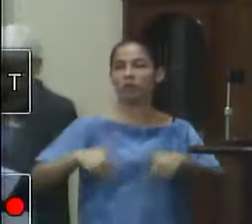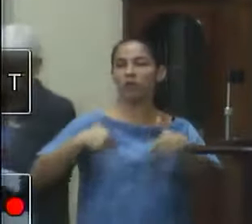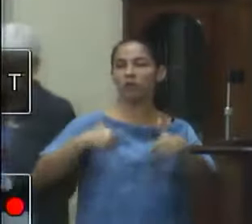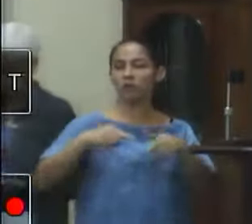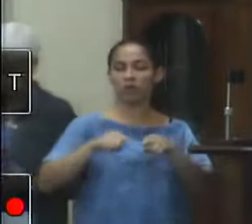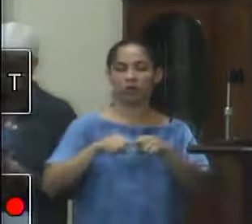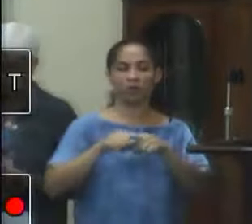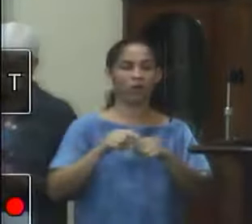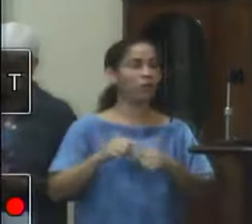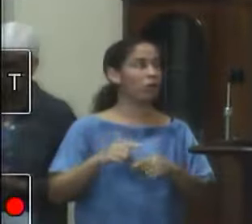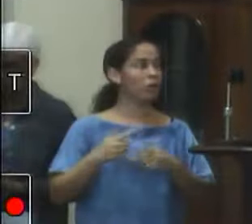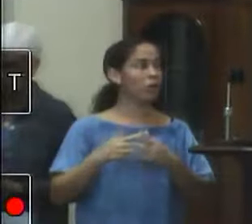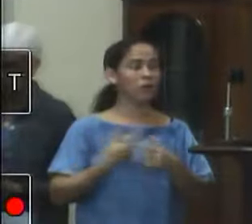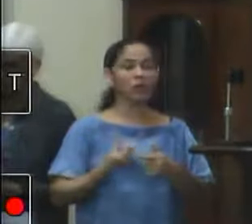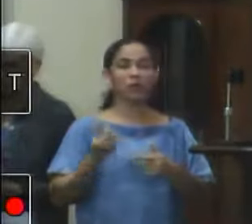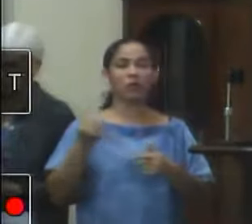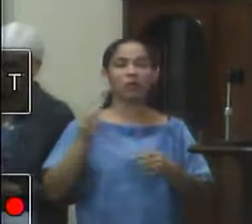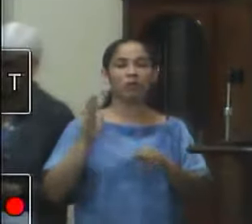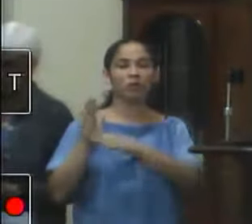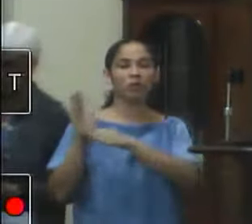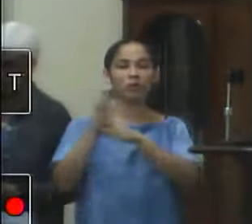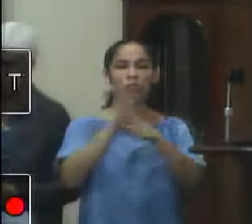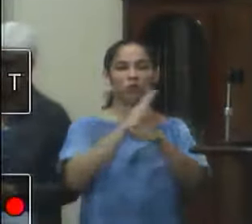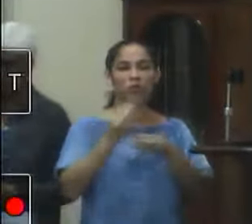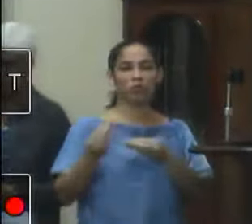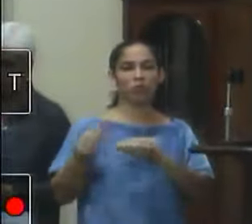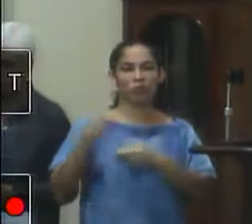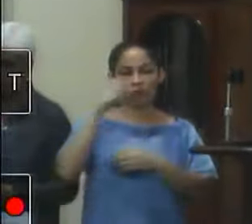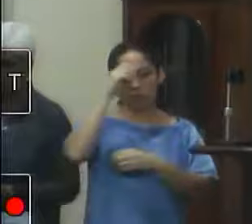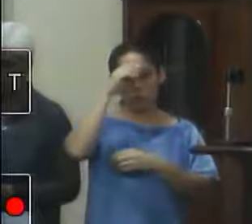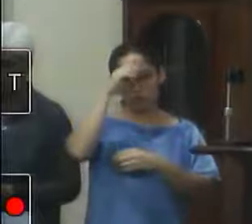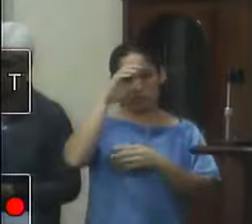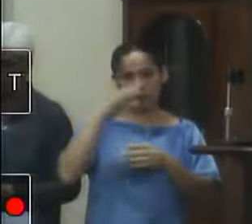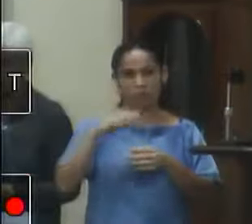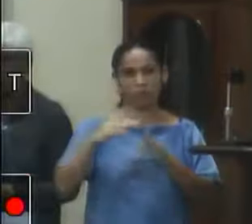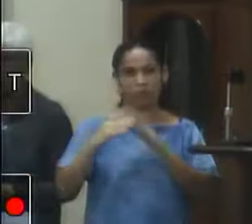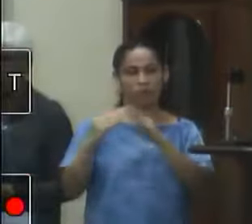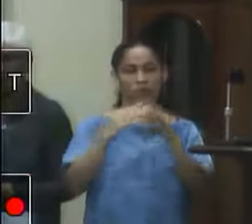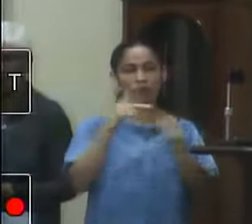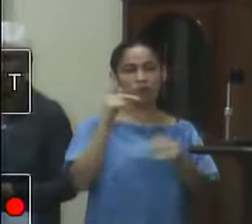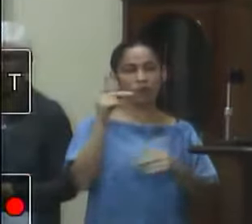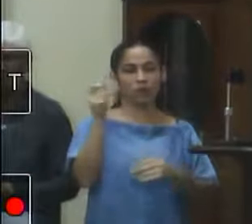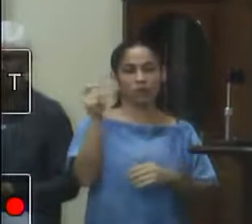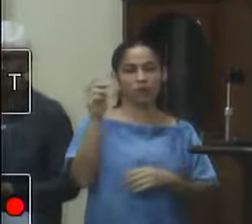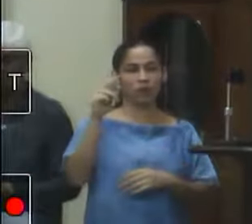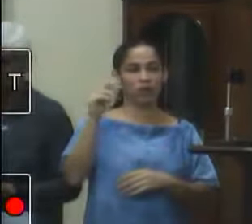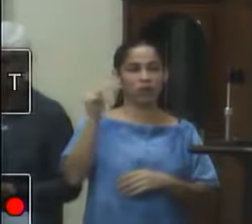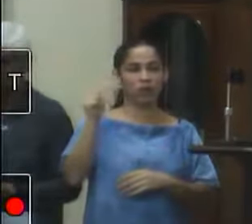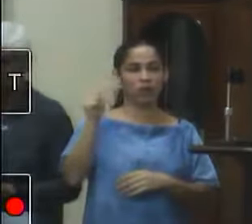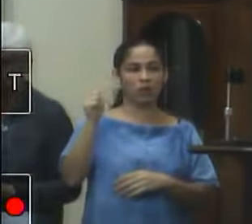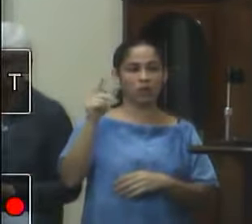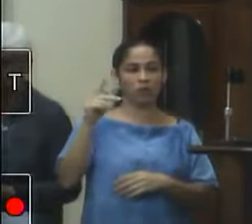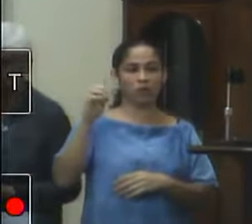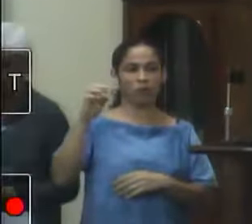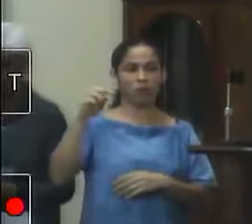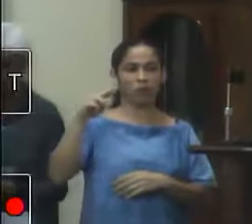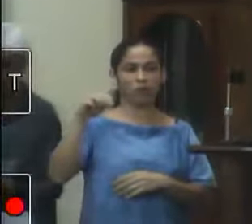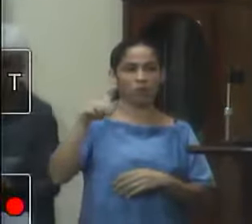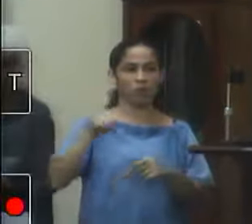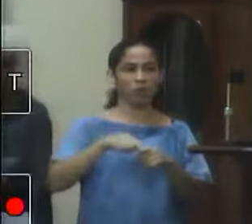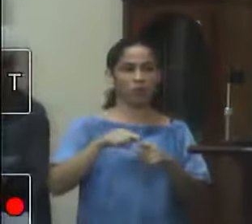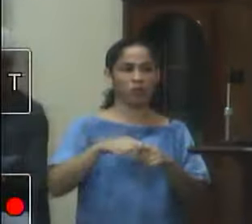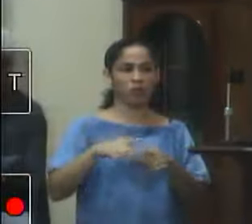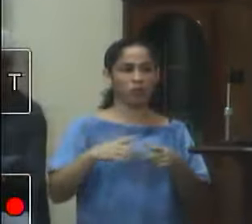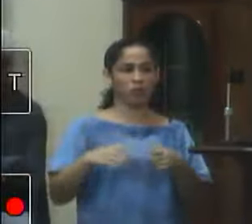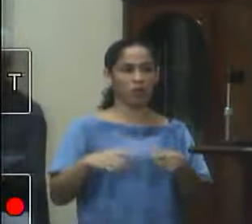isso, porque esse dinheiro vai ser de grande valia para a nossa comunidade Parapeúna e Rio Preto, e principalmente, Celcinho, para a Santa Casa, que passa